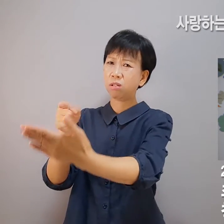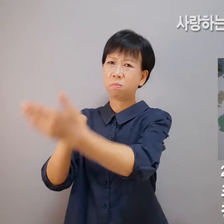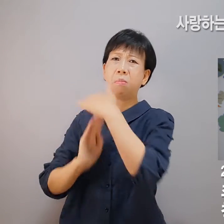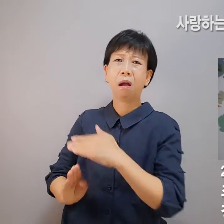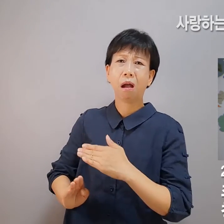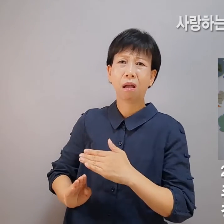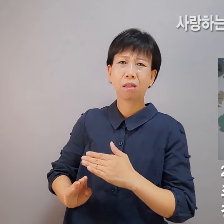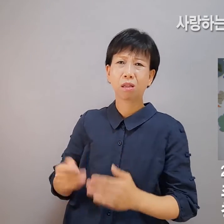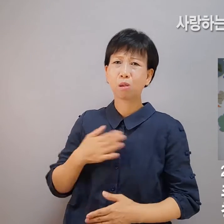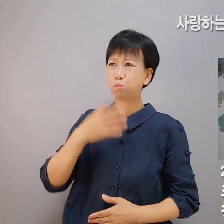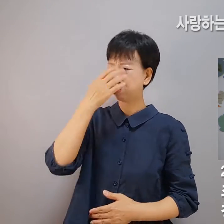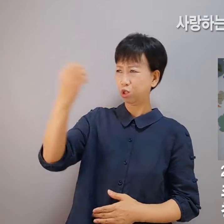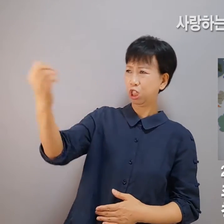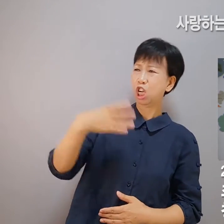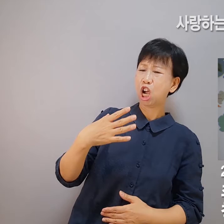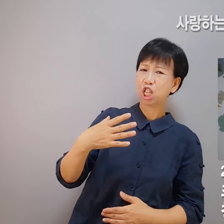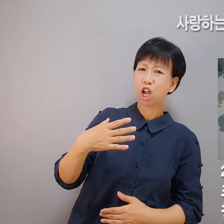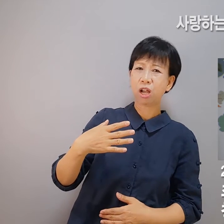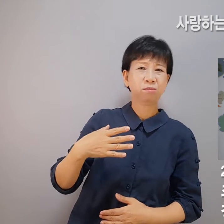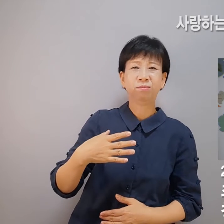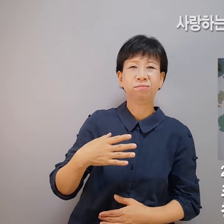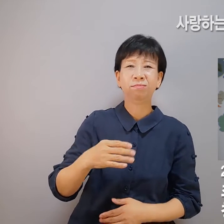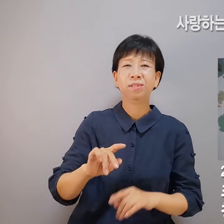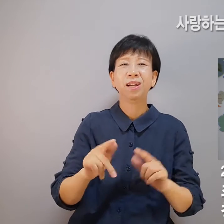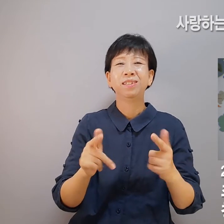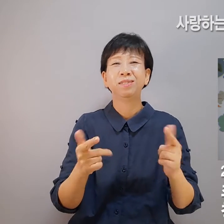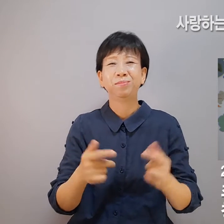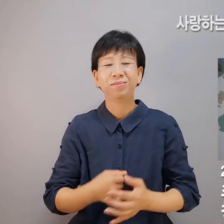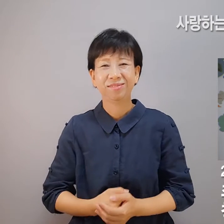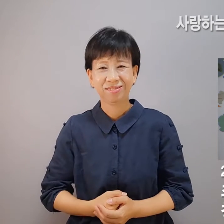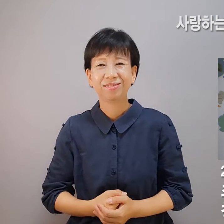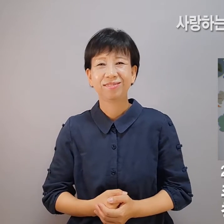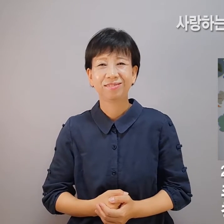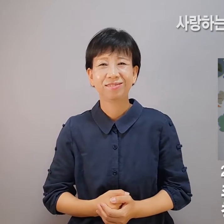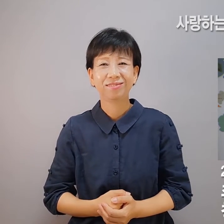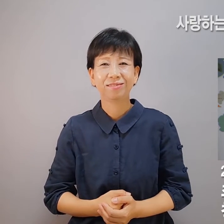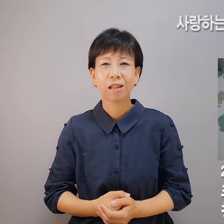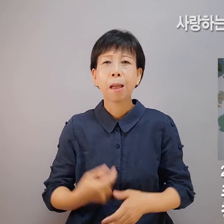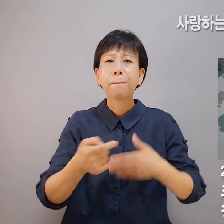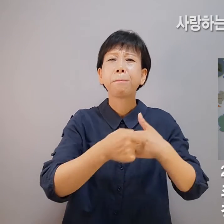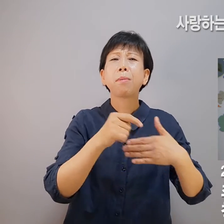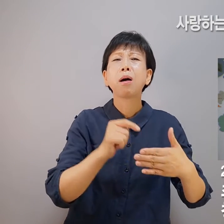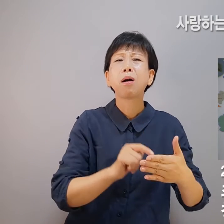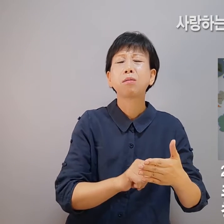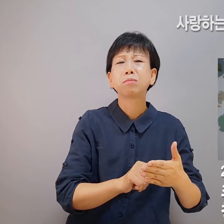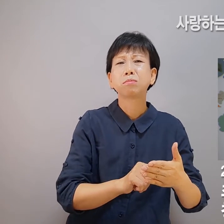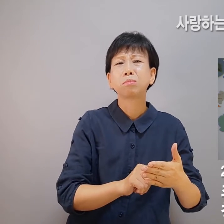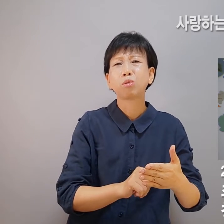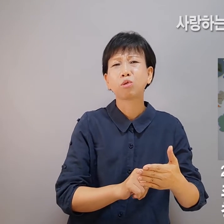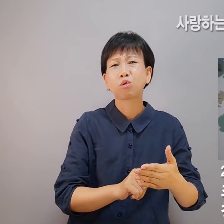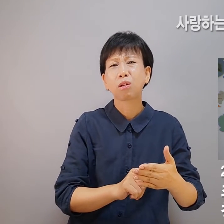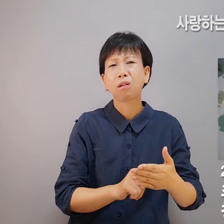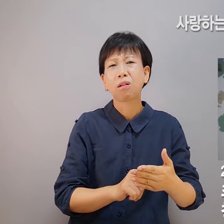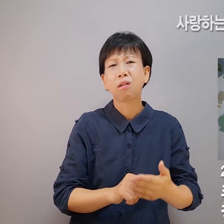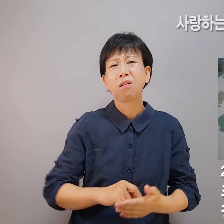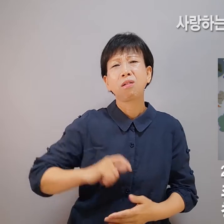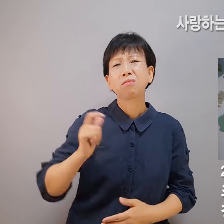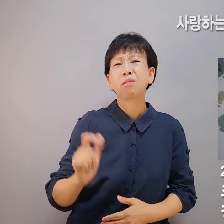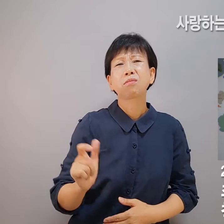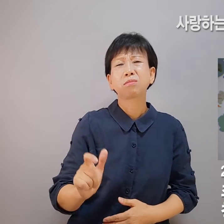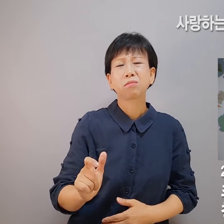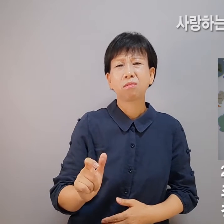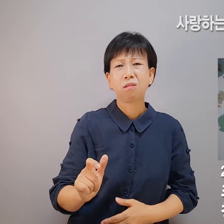또 어떤 사랑 목자가 나를 무시하는 건 아닐까? 이렇게 생각하시면 마음이 좀 딱딱해지고 무겁고요.